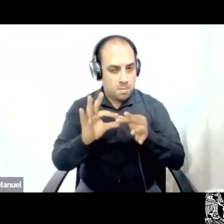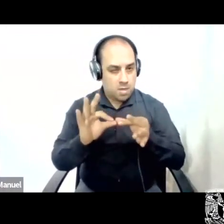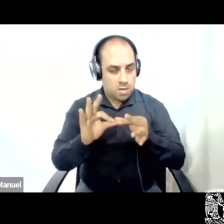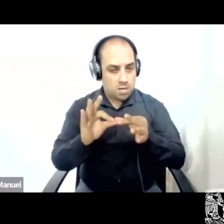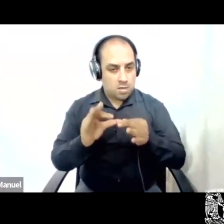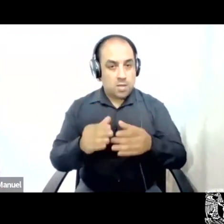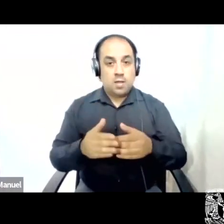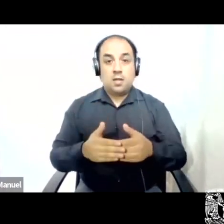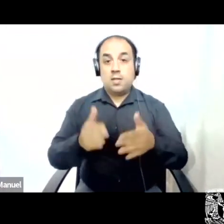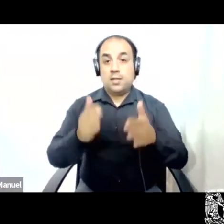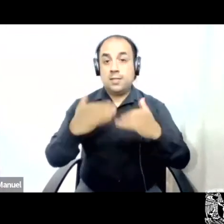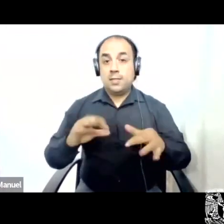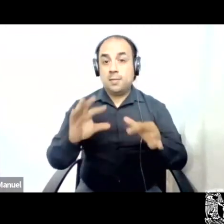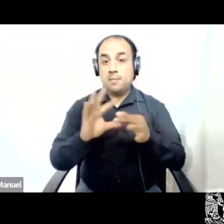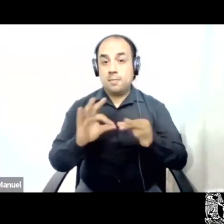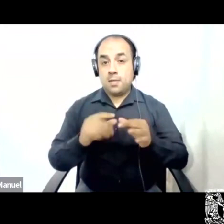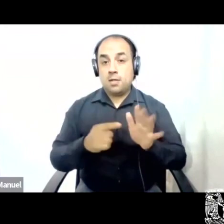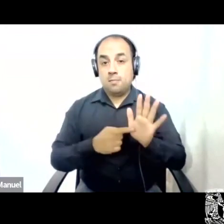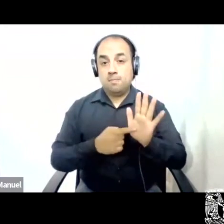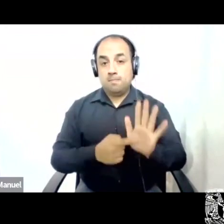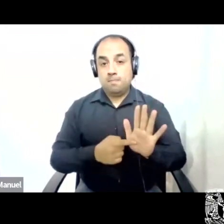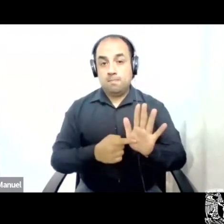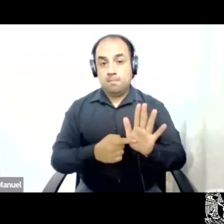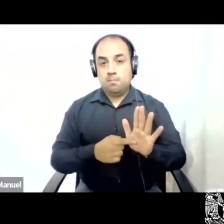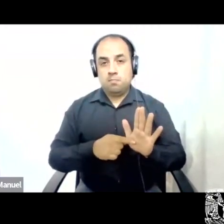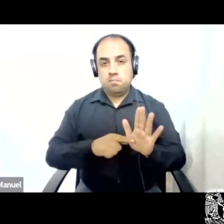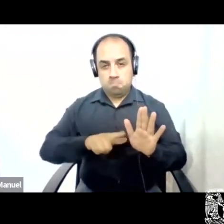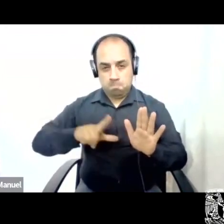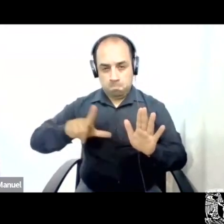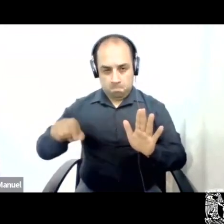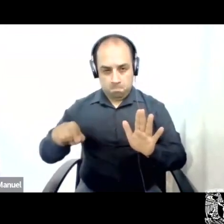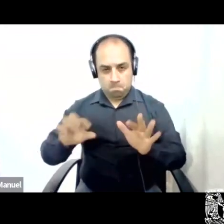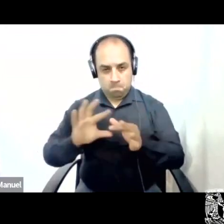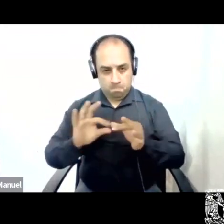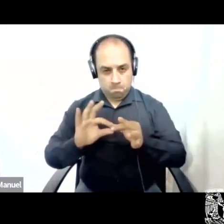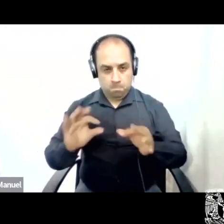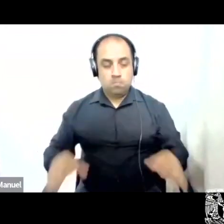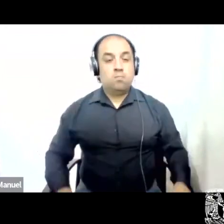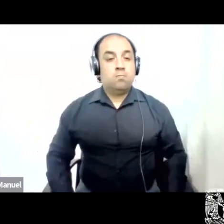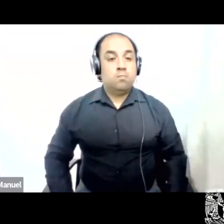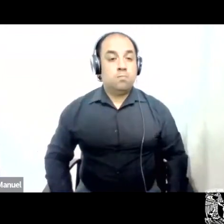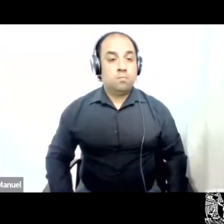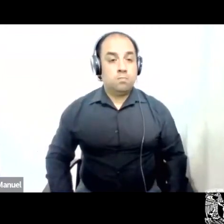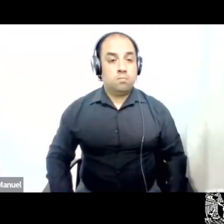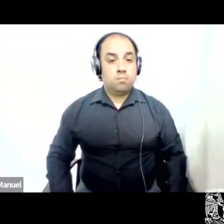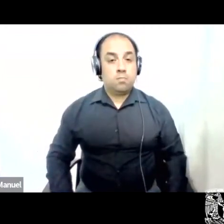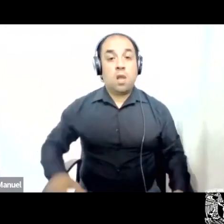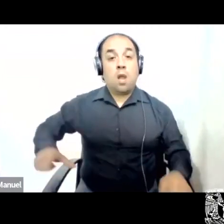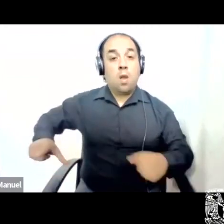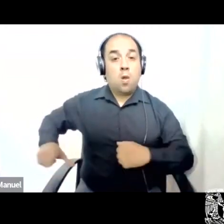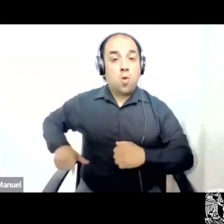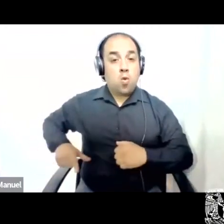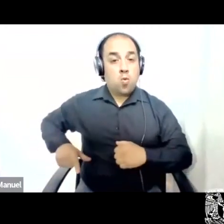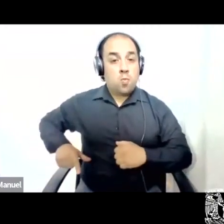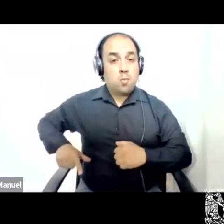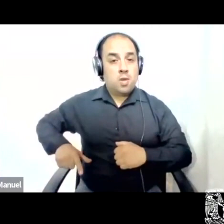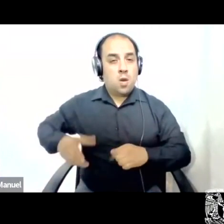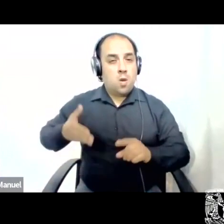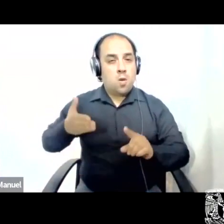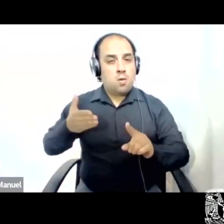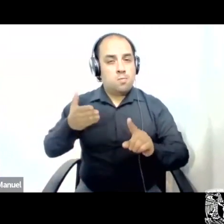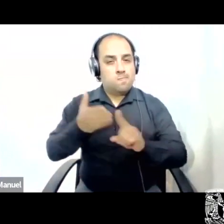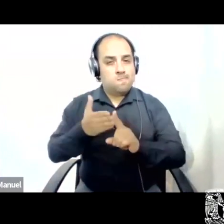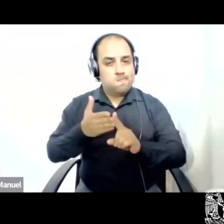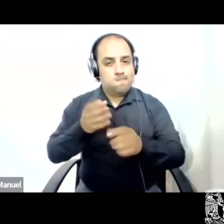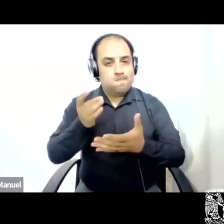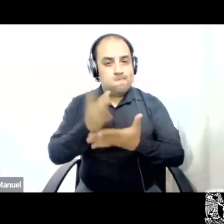siguiente exposición, un poquito más adelante, ¿no? El Estado va a convertirse solo en el garante para el funcionamiento